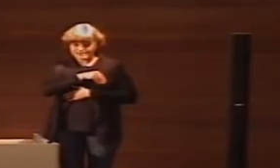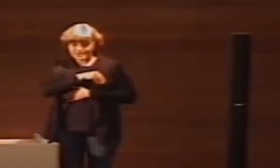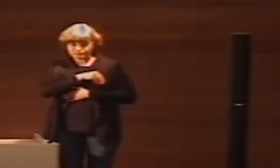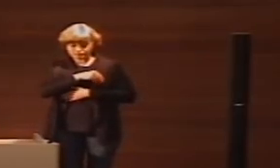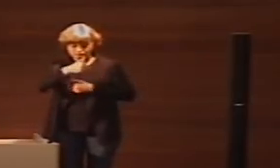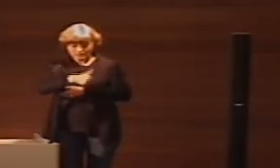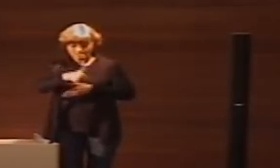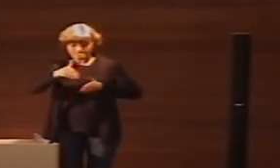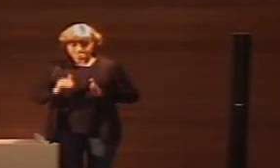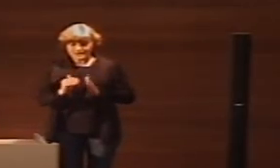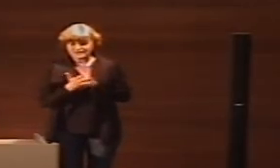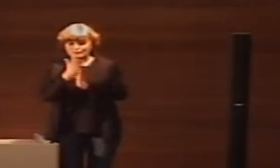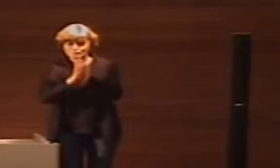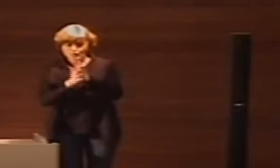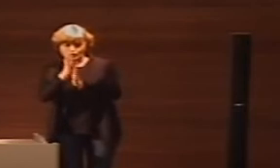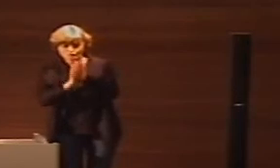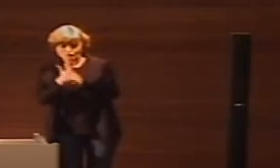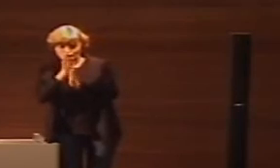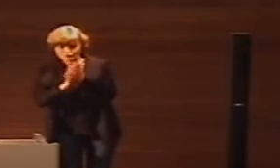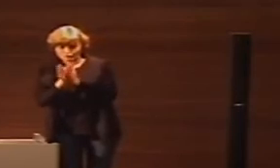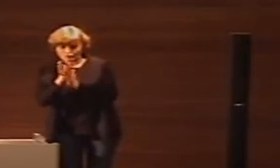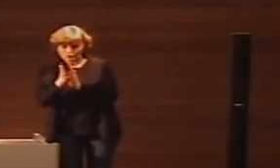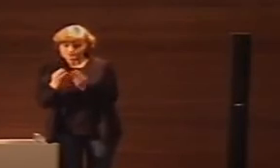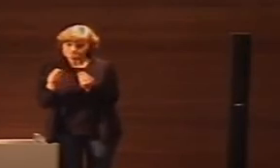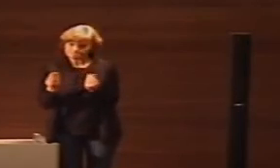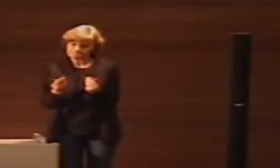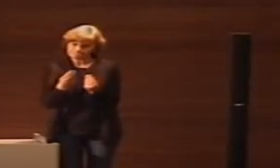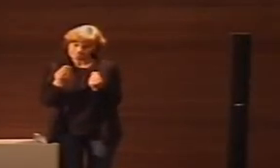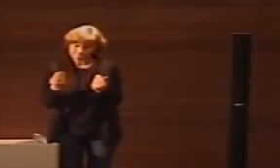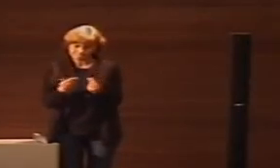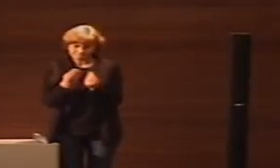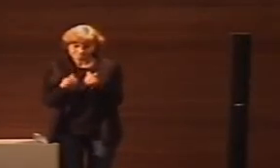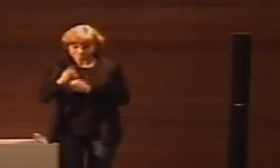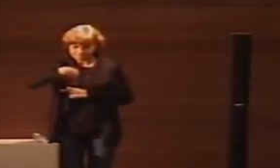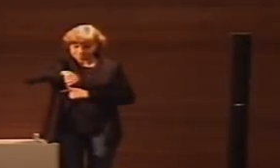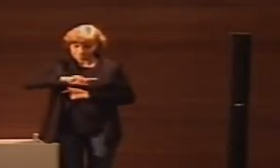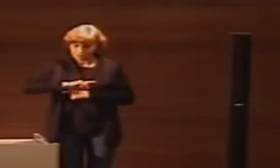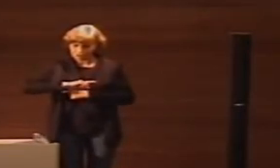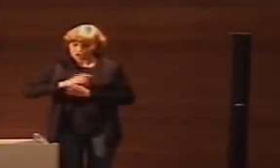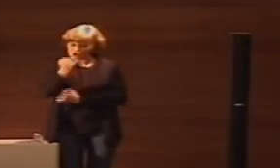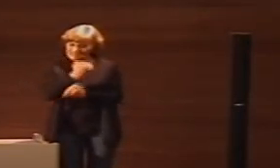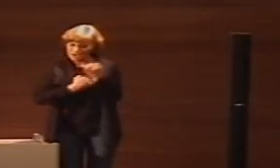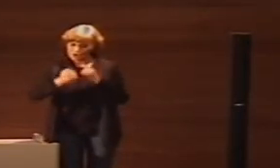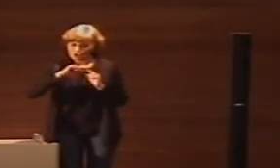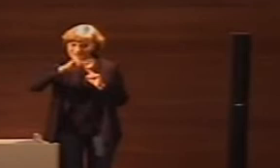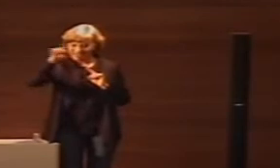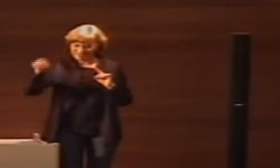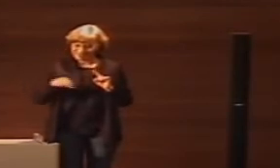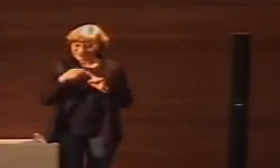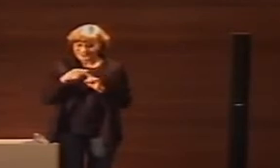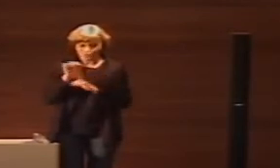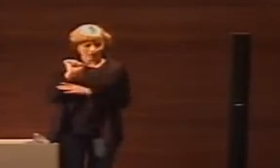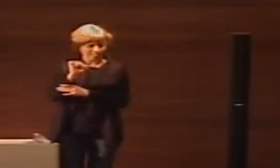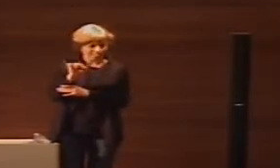residuos terminan en estas instalaciones. Estamos enormemente lejos de la economía circular. Pero nos llegan vientos en esa dirección cada